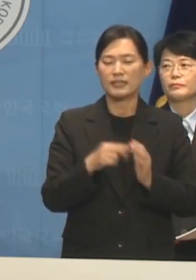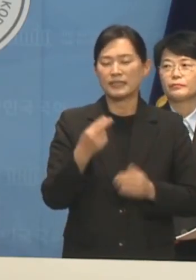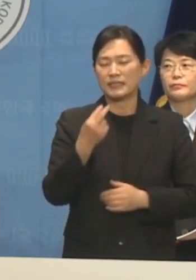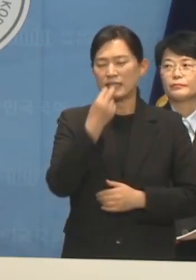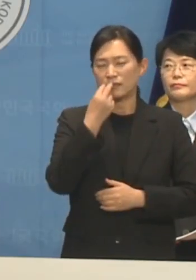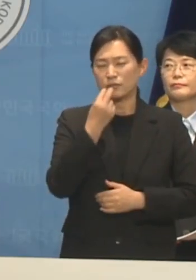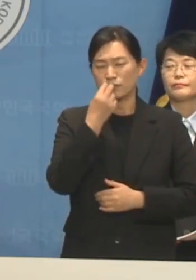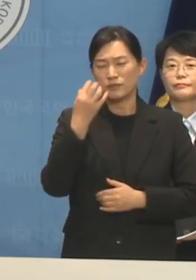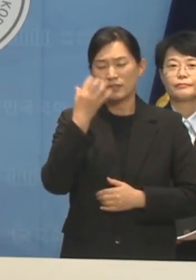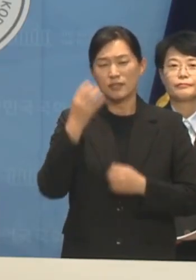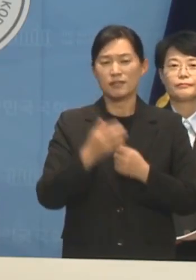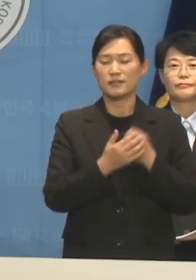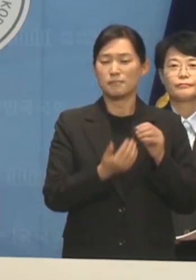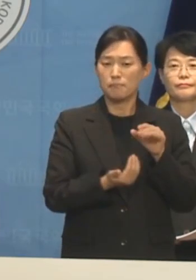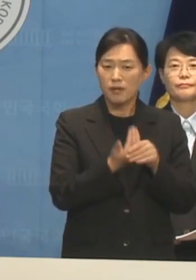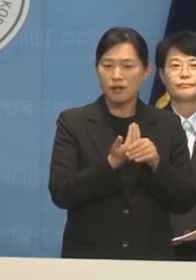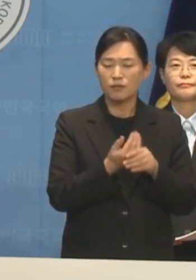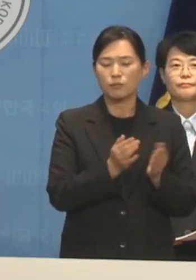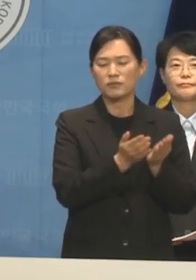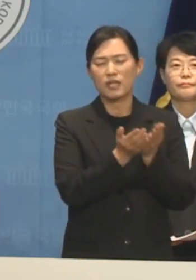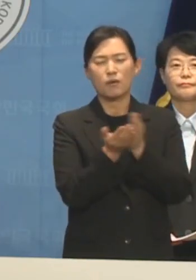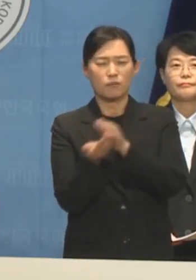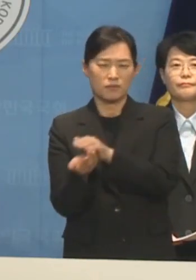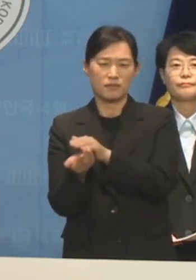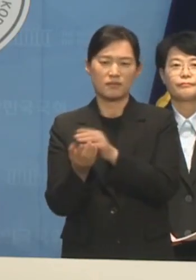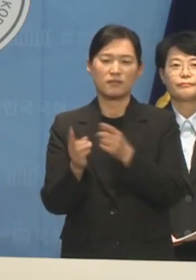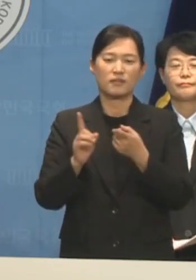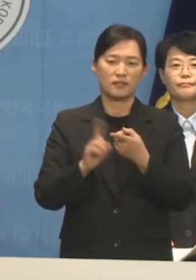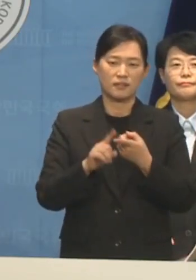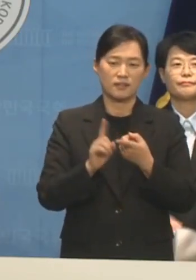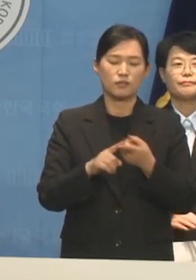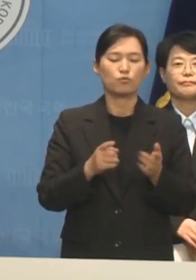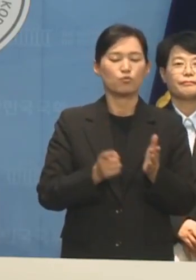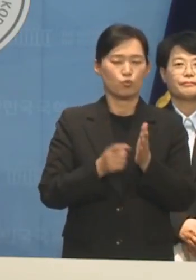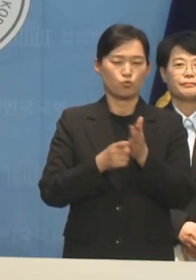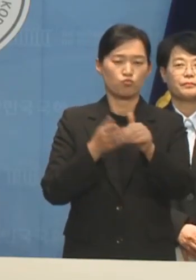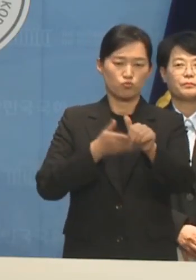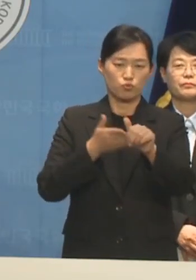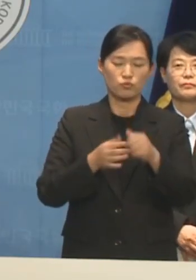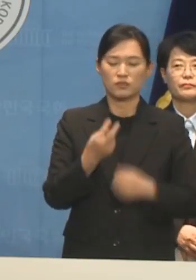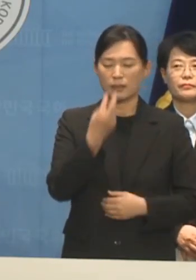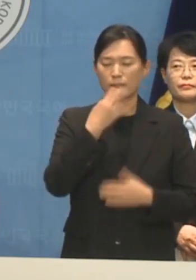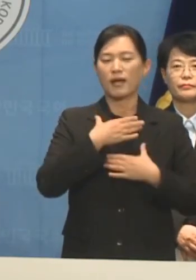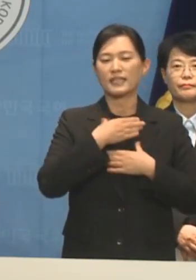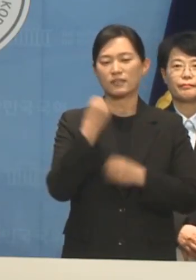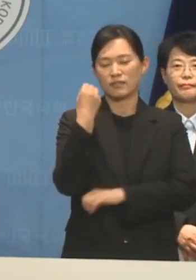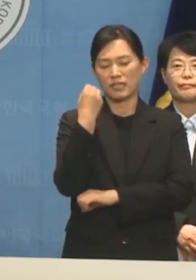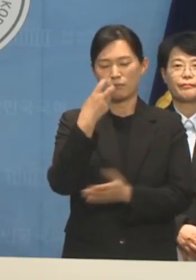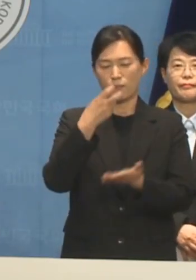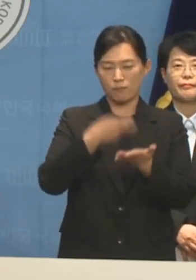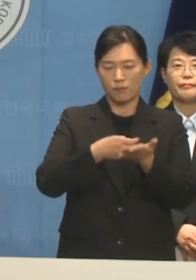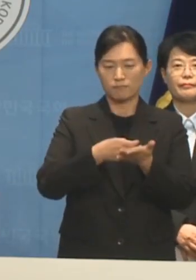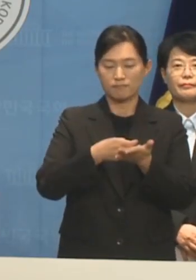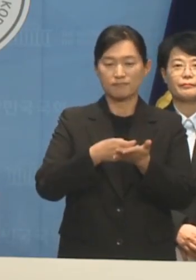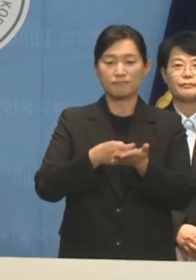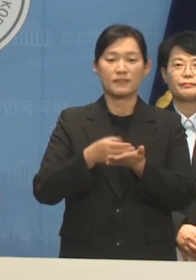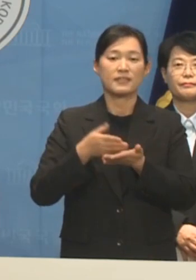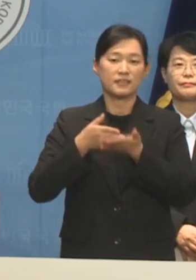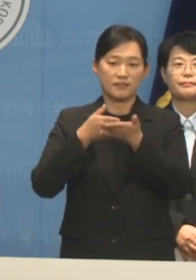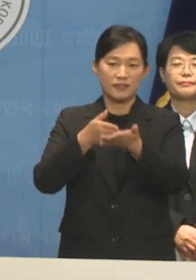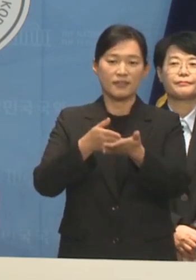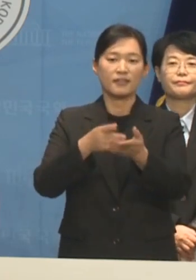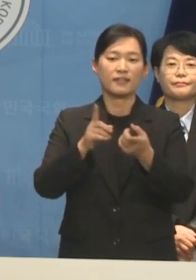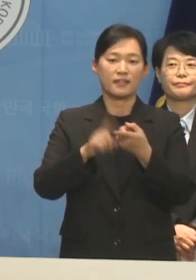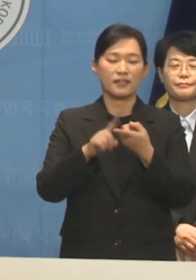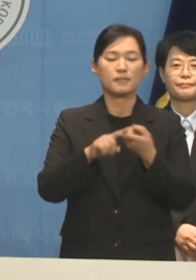사건과 4.16 세월호 참사 특별조사위원회 권고이행 촉구 및 생명안전기본법 제정 결의안의 발의